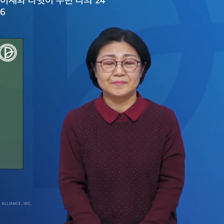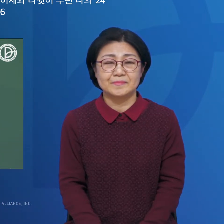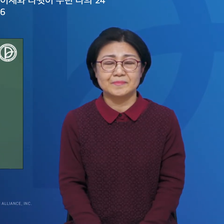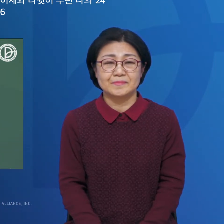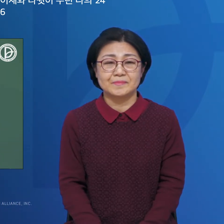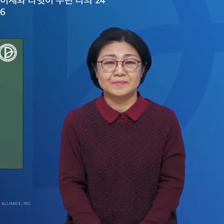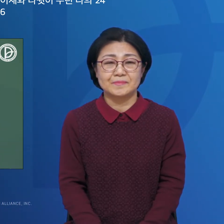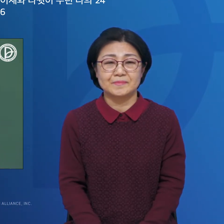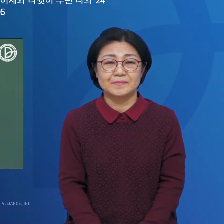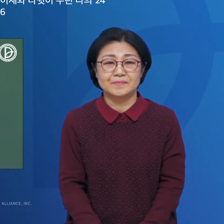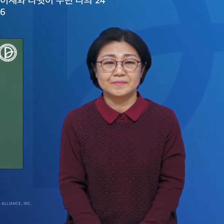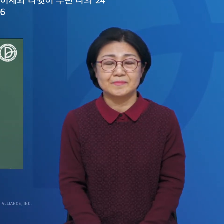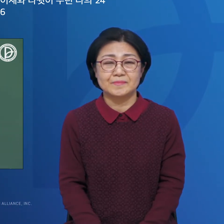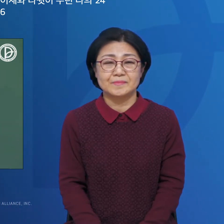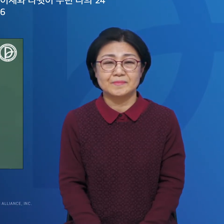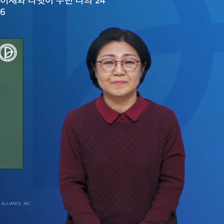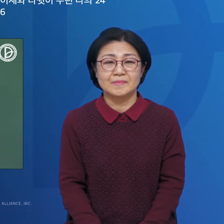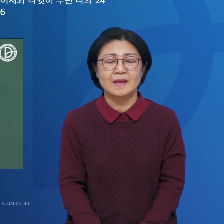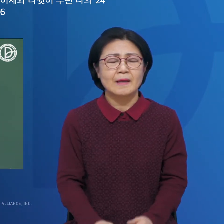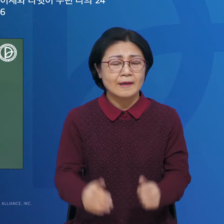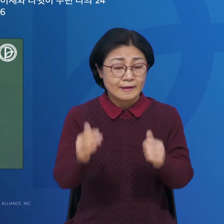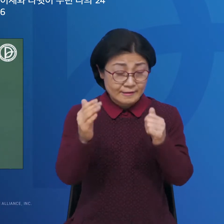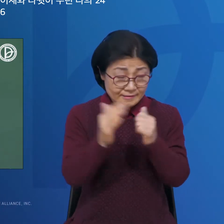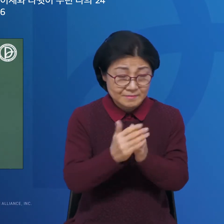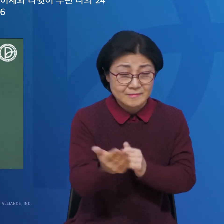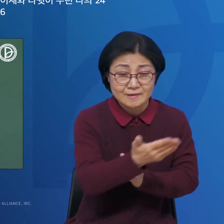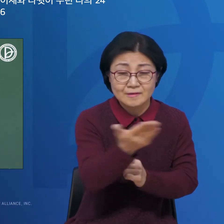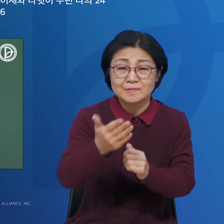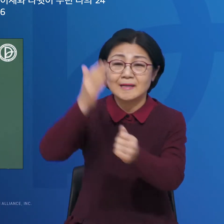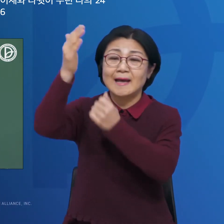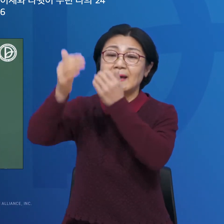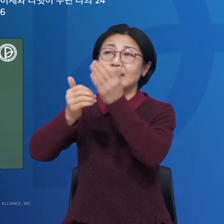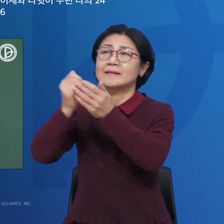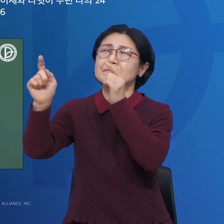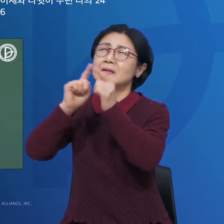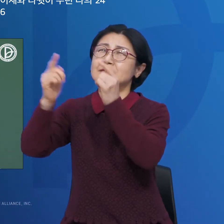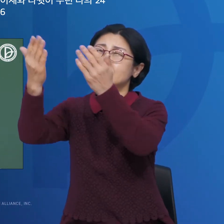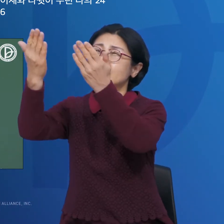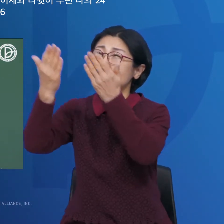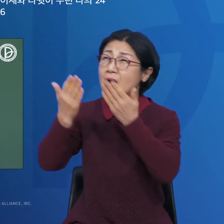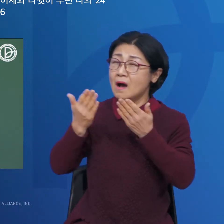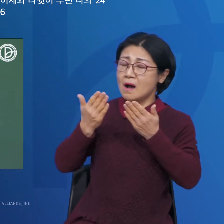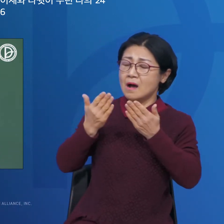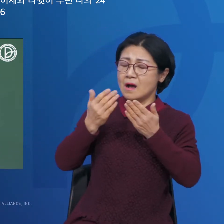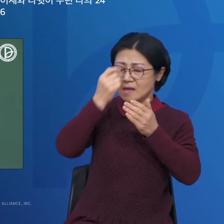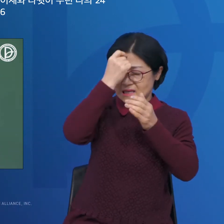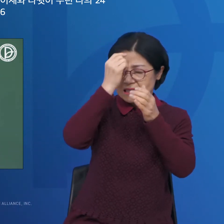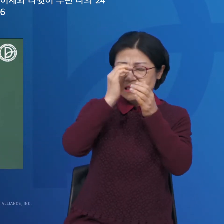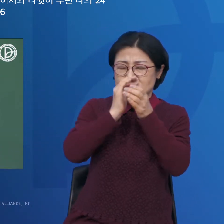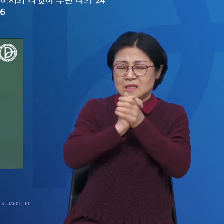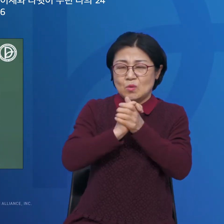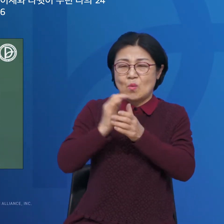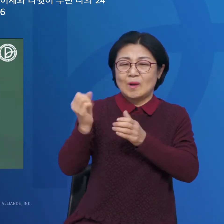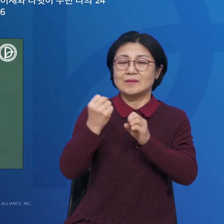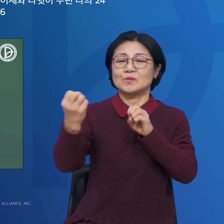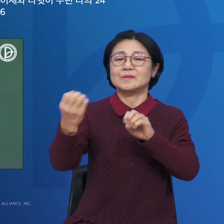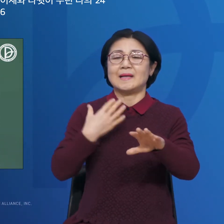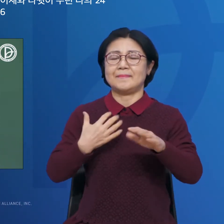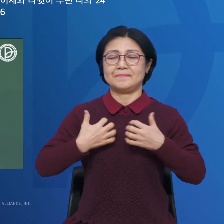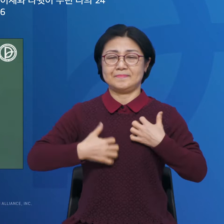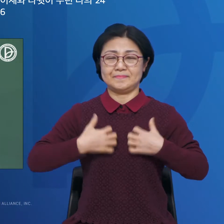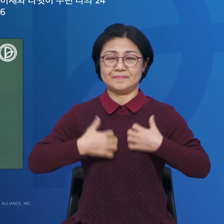하나님의 말씀을 가지고 기도로 답을 얻는 거예요. And that's why in the midst of that, we have to listen to God's word and gain answers inside of